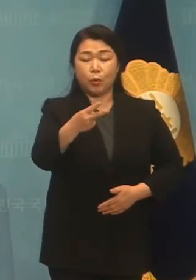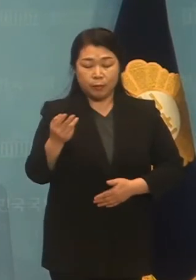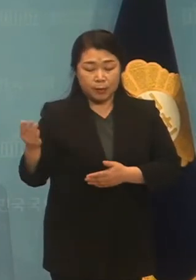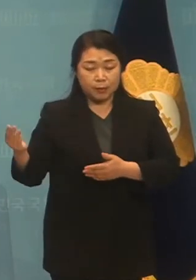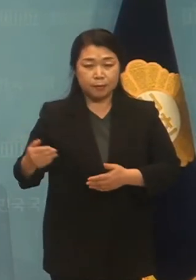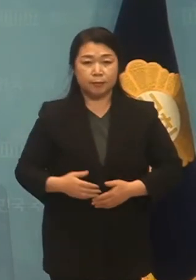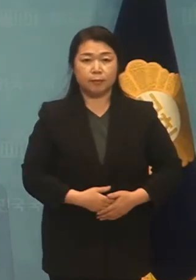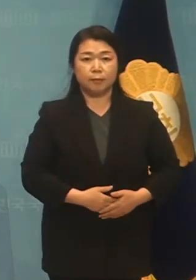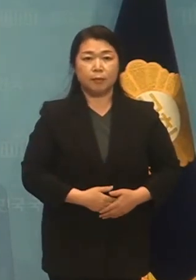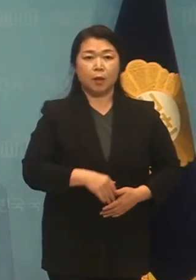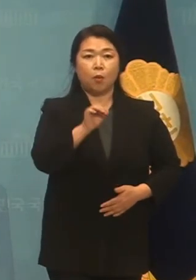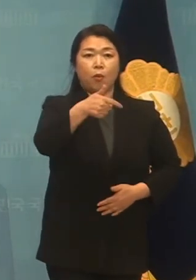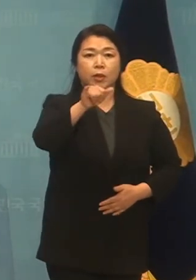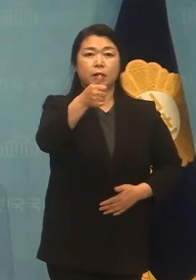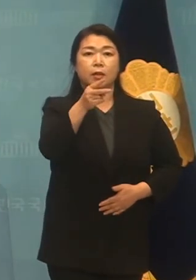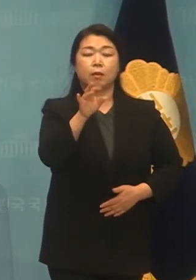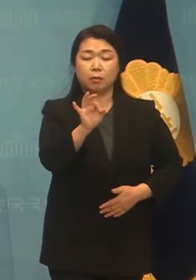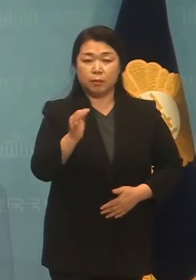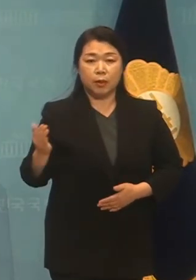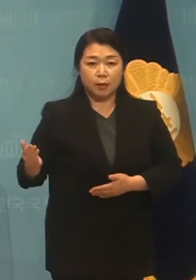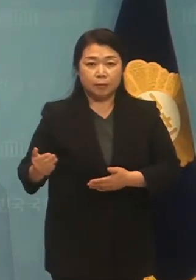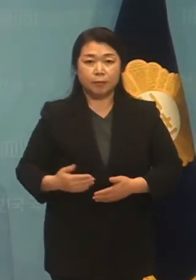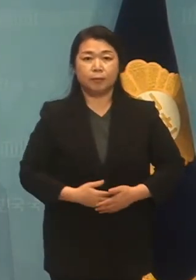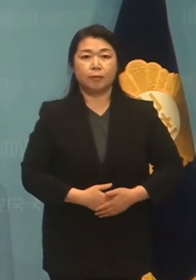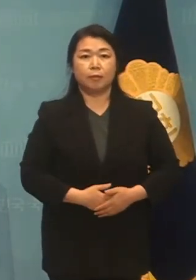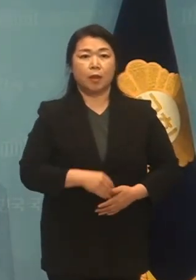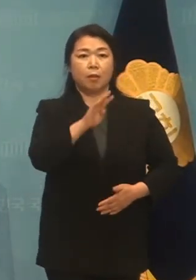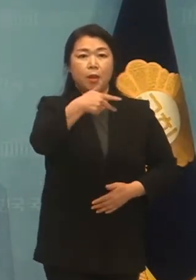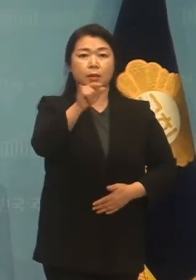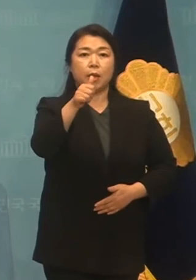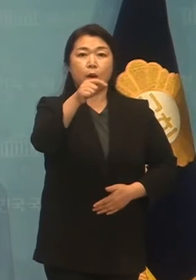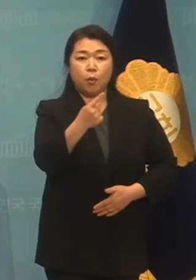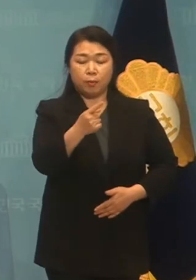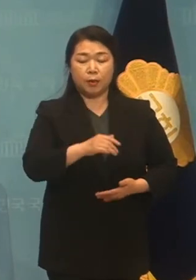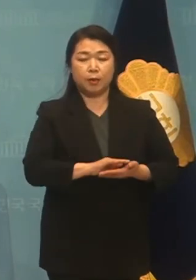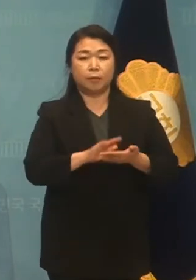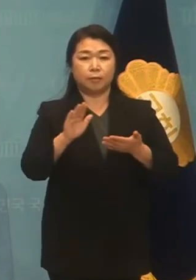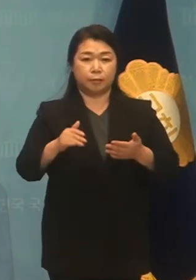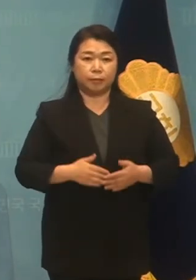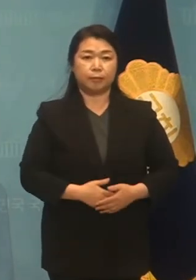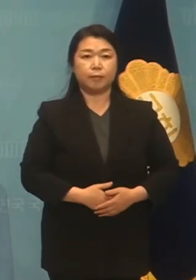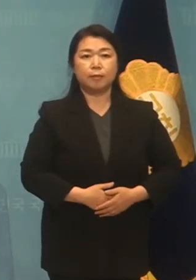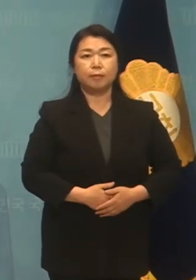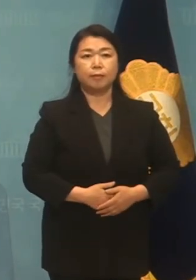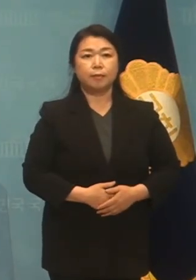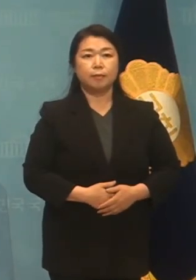의원입니다. 오기형 의원입니다. 박재호 의원입니다.